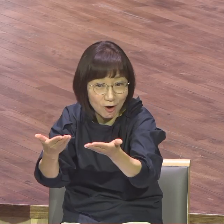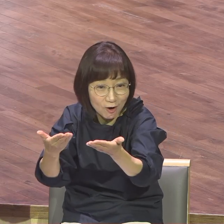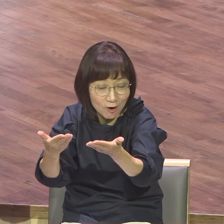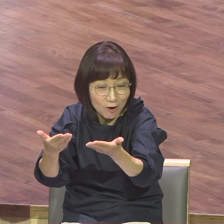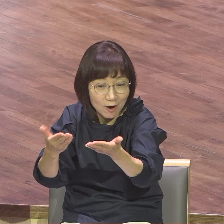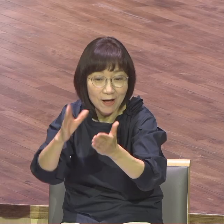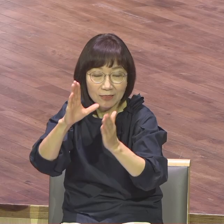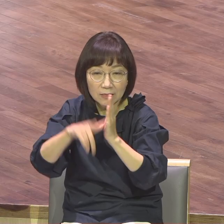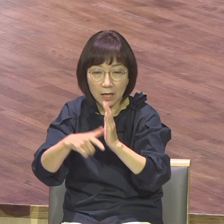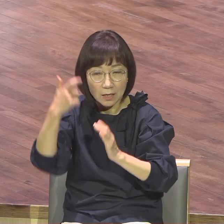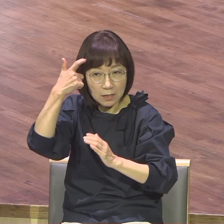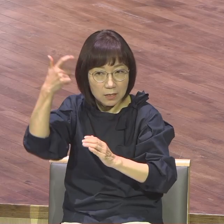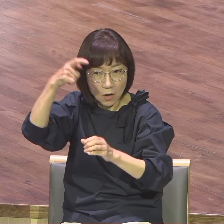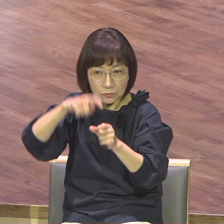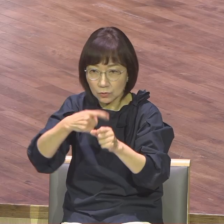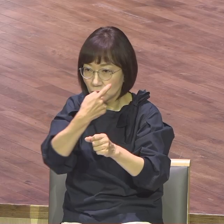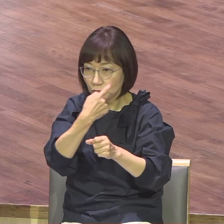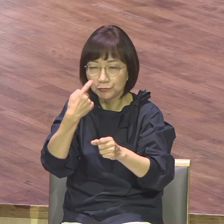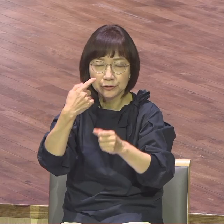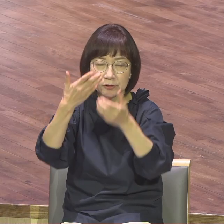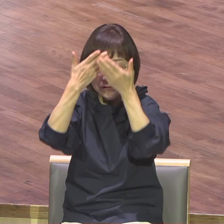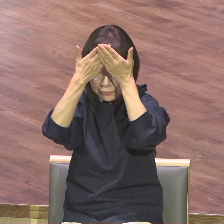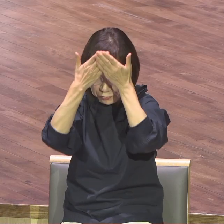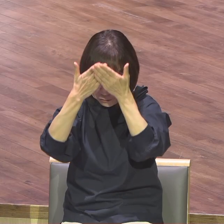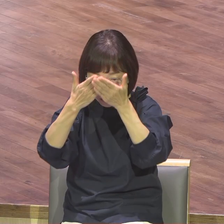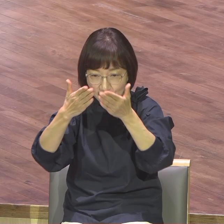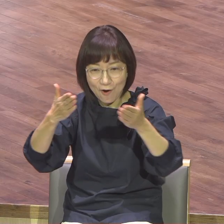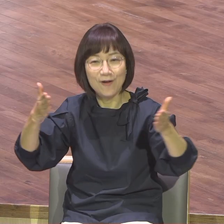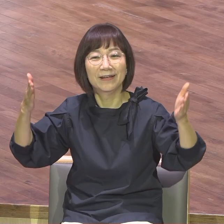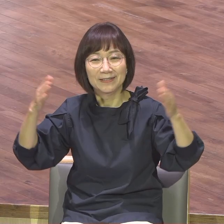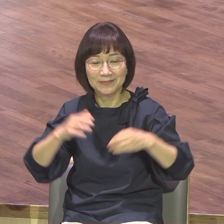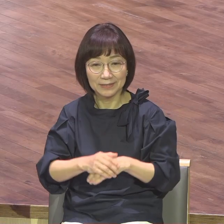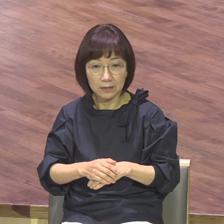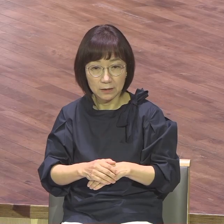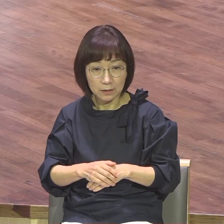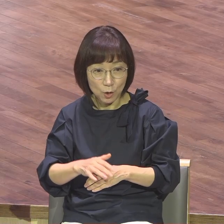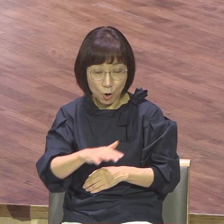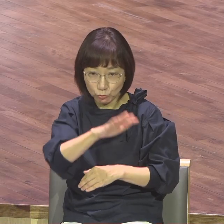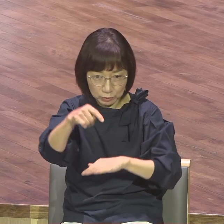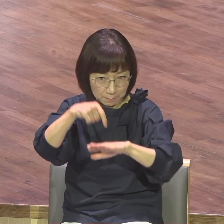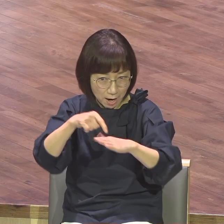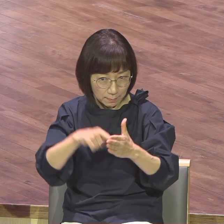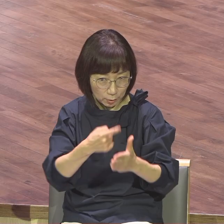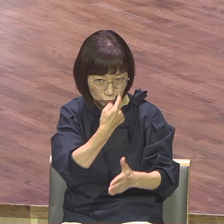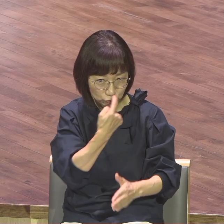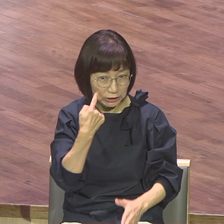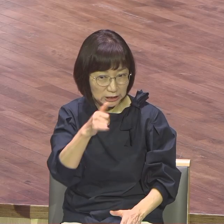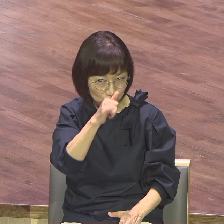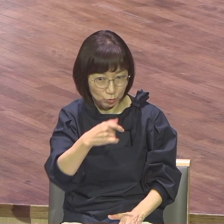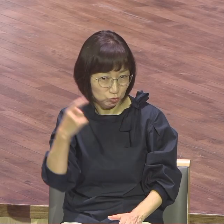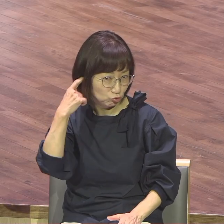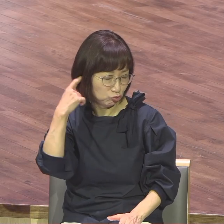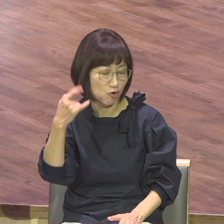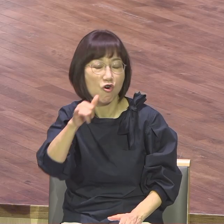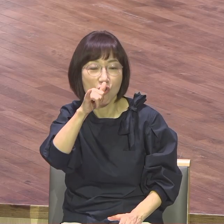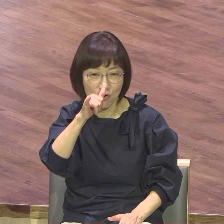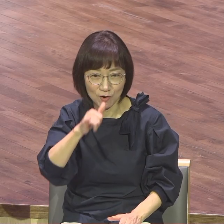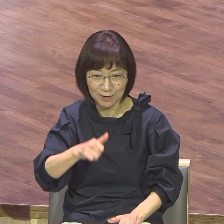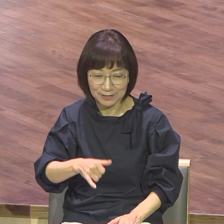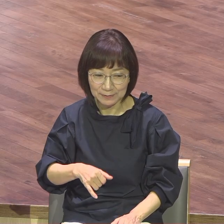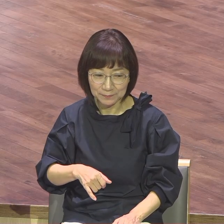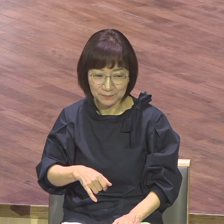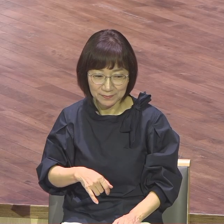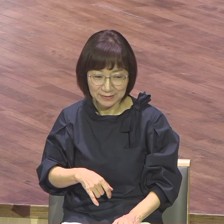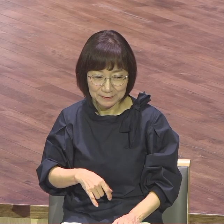감동하시면 영안이 열리고 마음의 눈이 열려요. 마음의 눈이 있어요. 마음의 기도 있고 이 귀